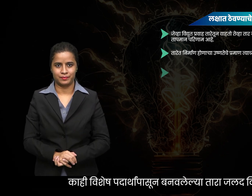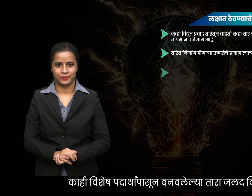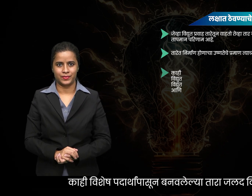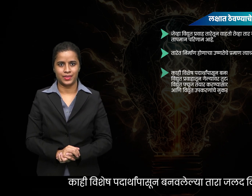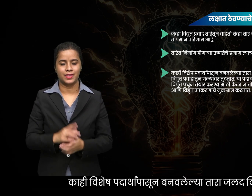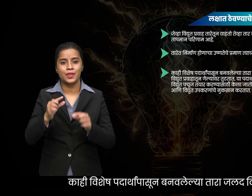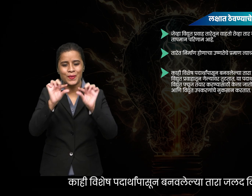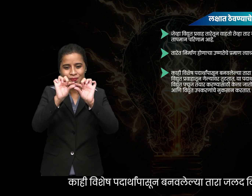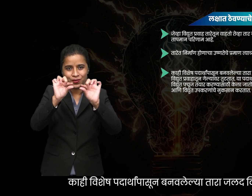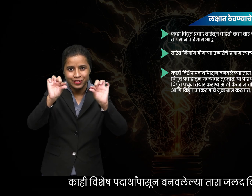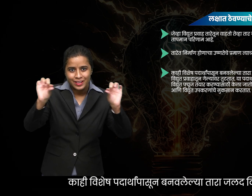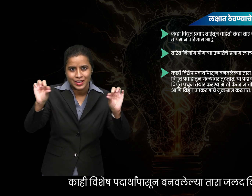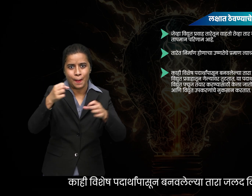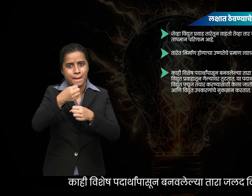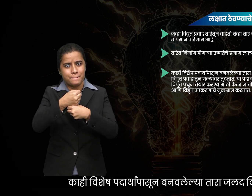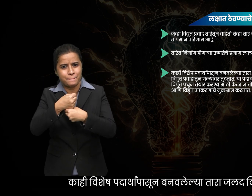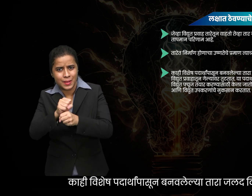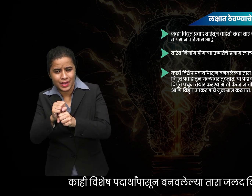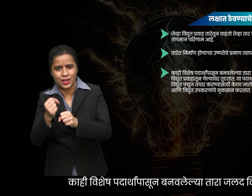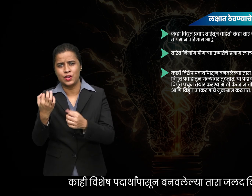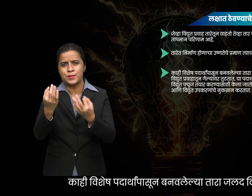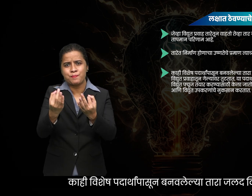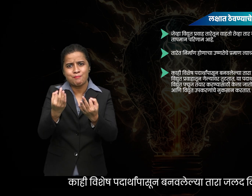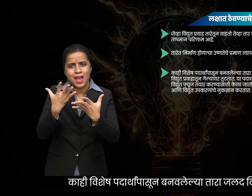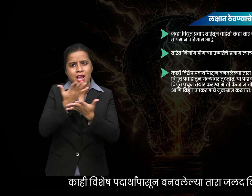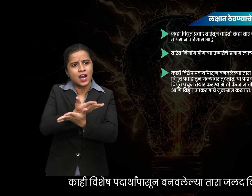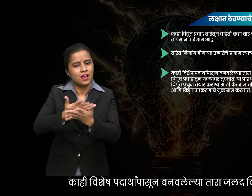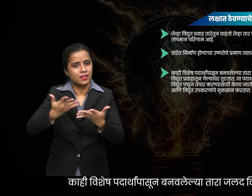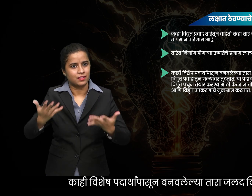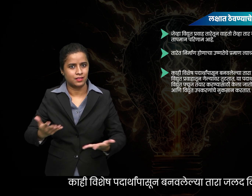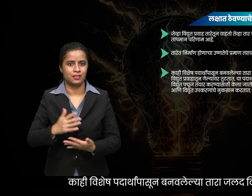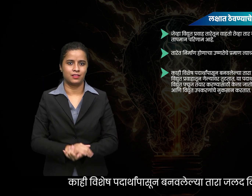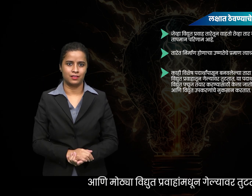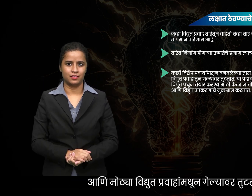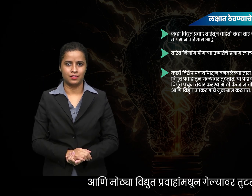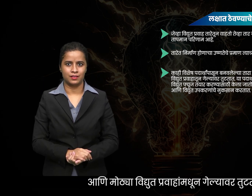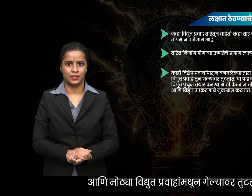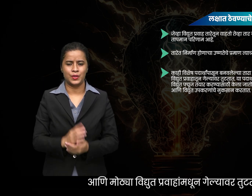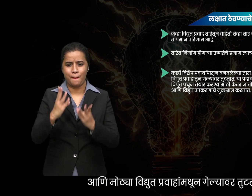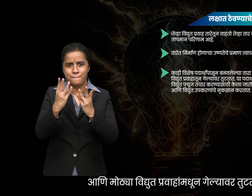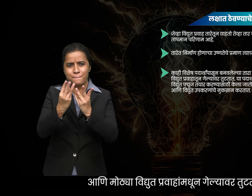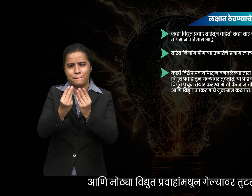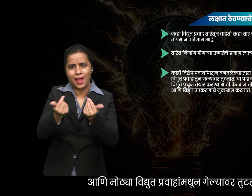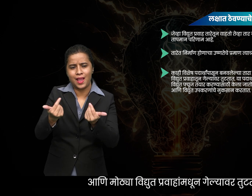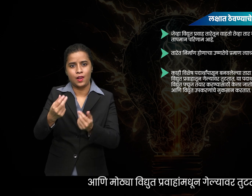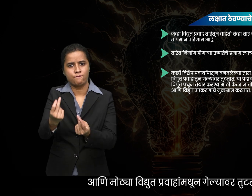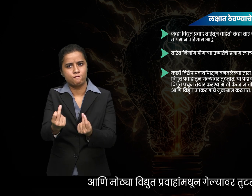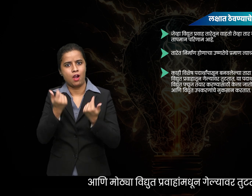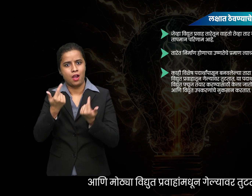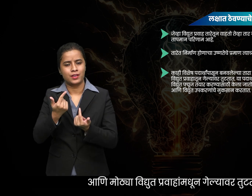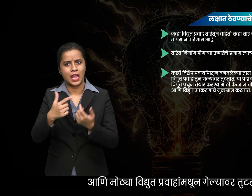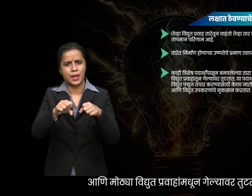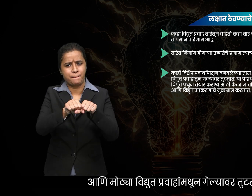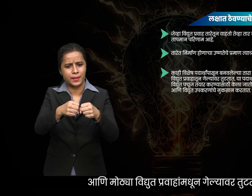काही विशेष पदार्थापासून बनवलेल्या तारा जलद वितळतात आणि मोठ्या विद्युत